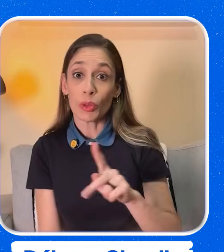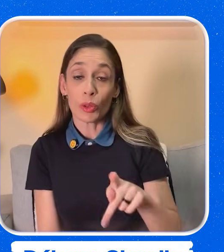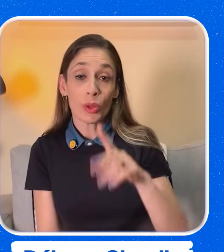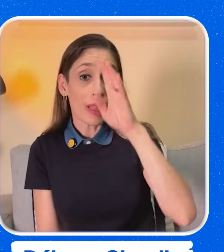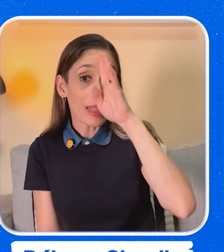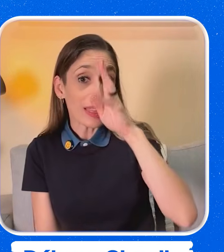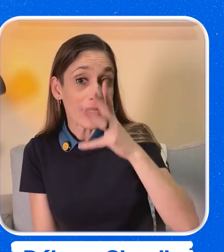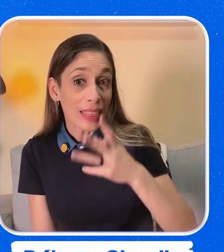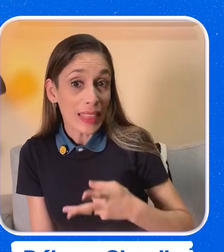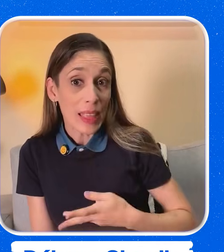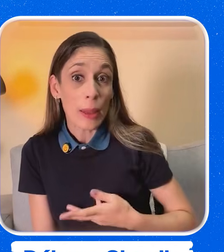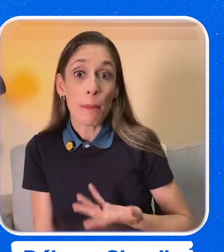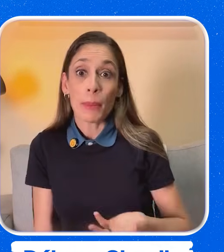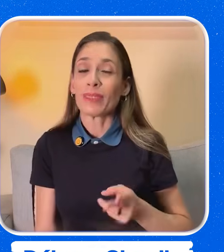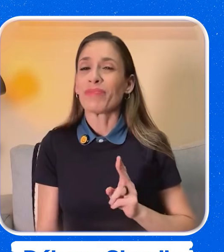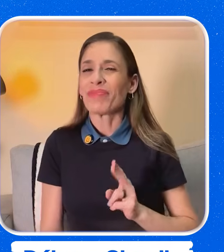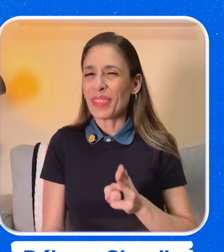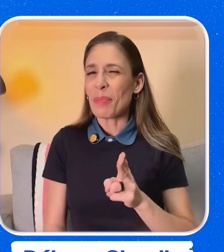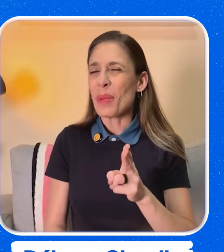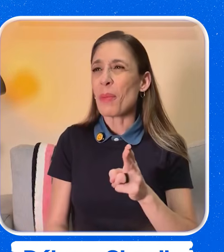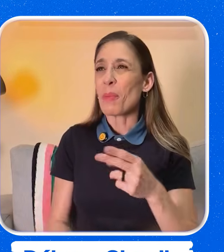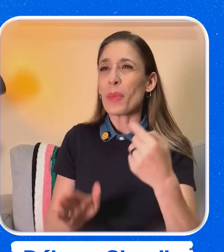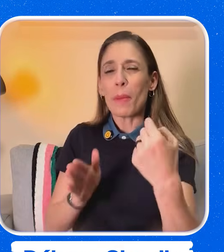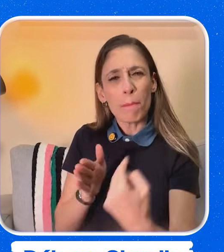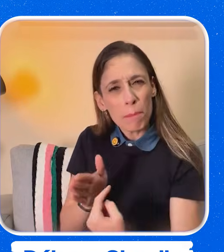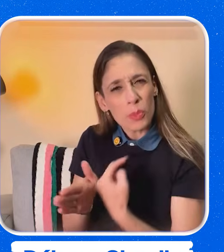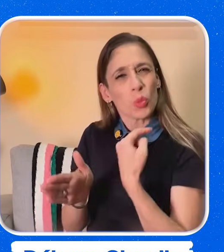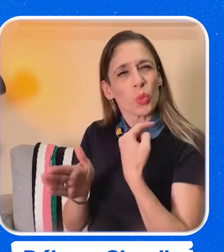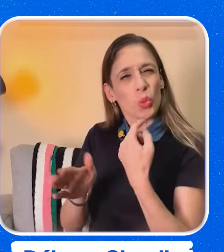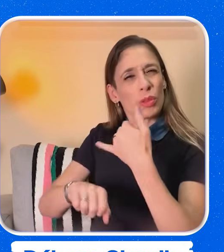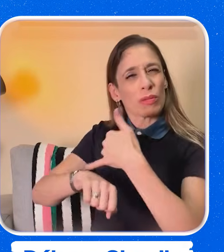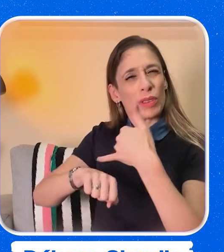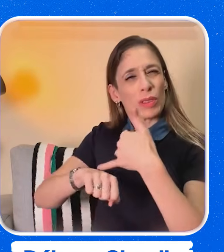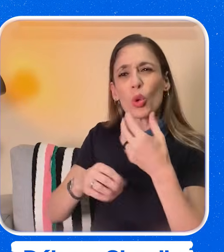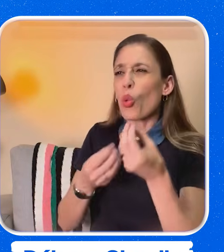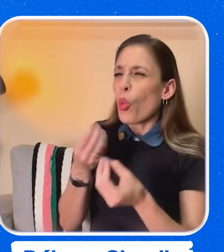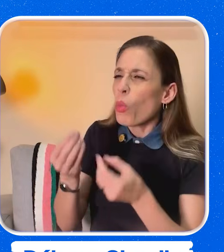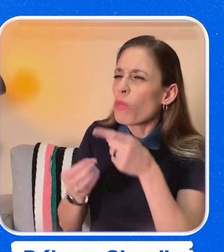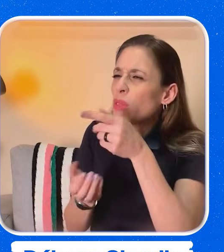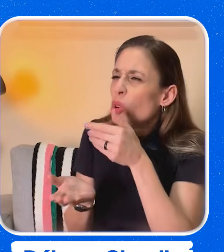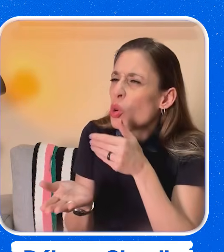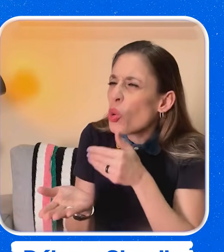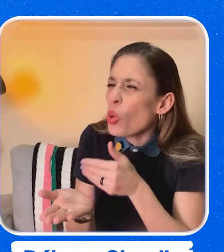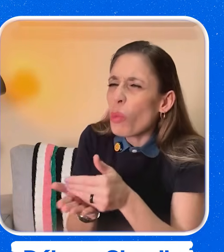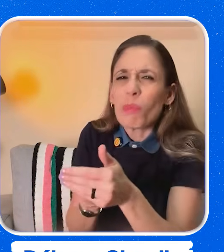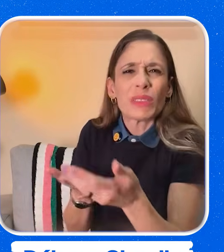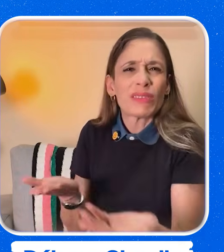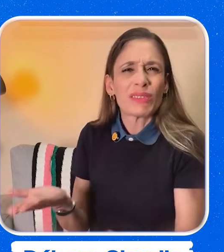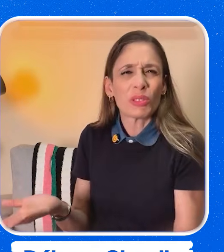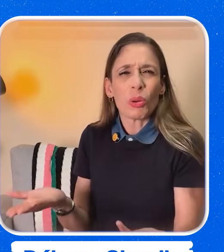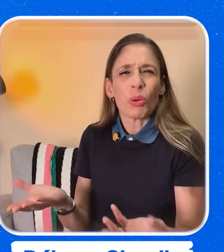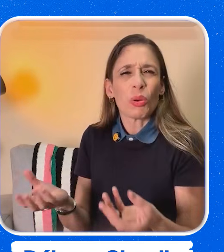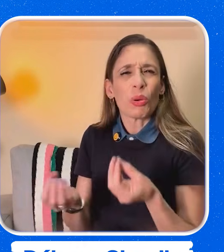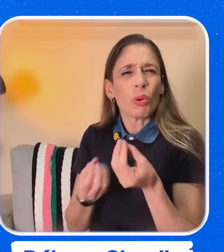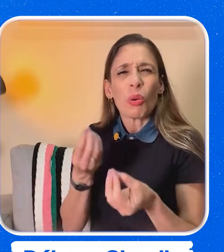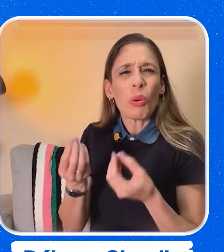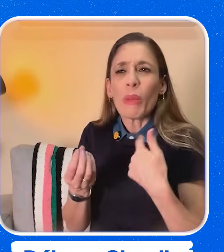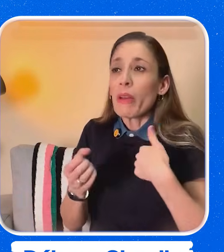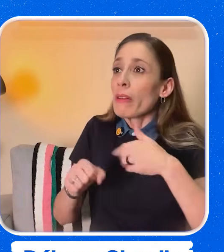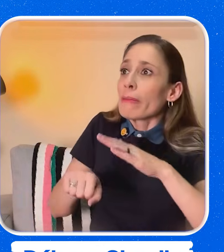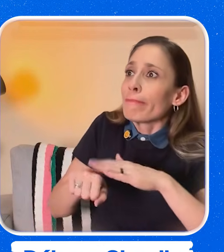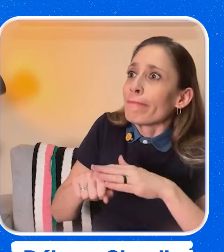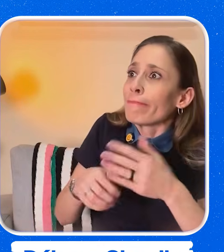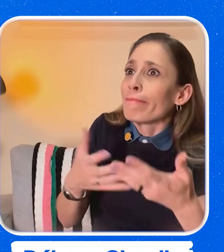profissional da área da tatuagem para me perguntar como é que eu comecei, o que fazer